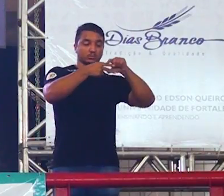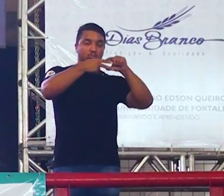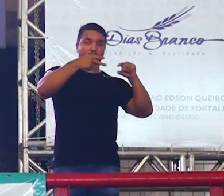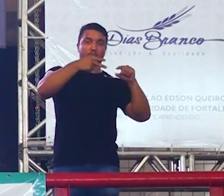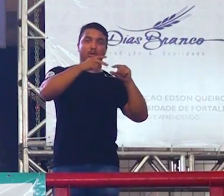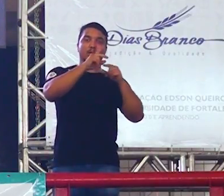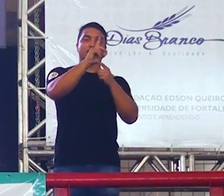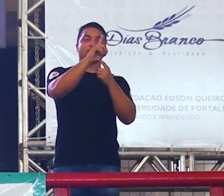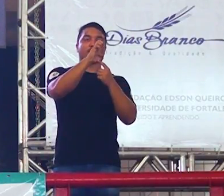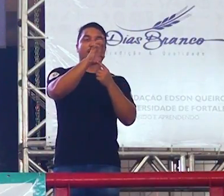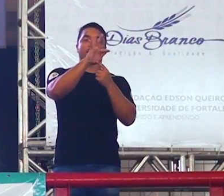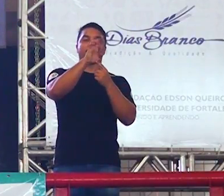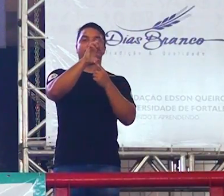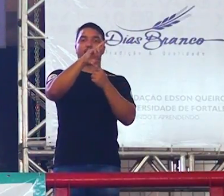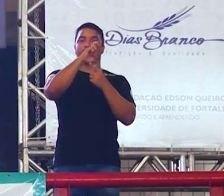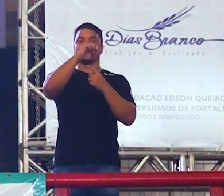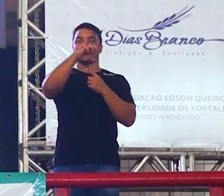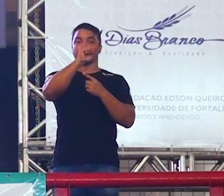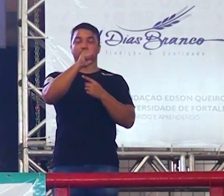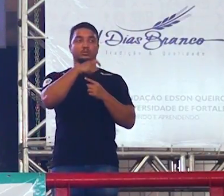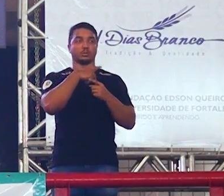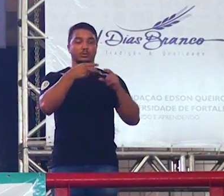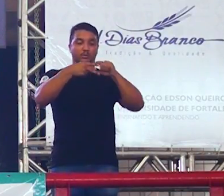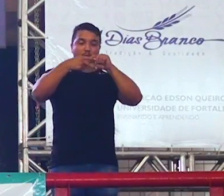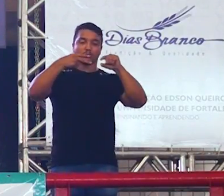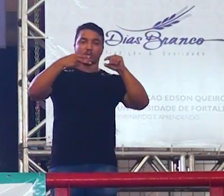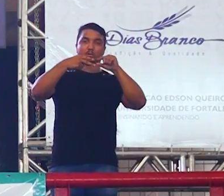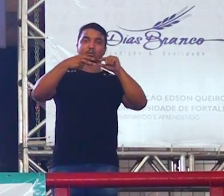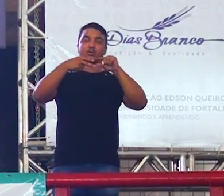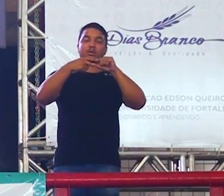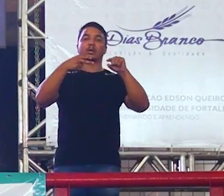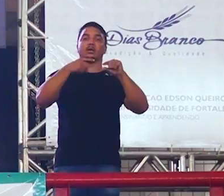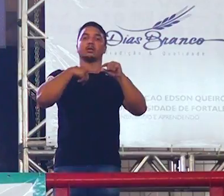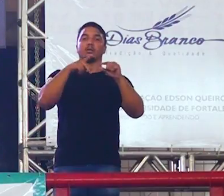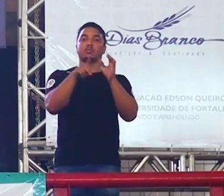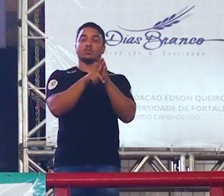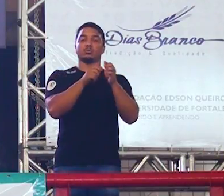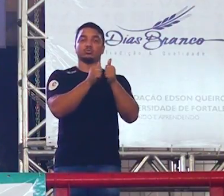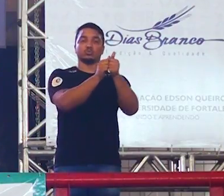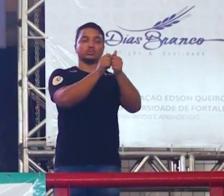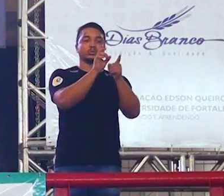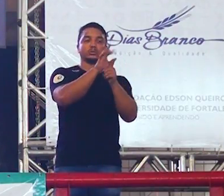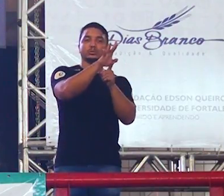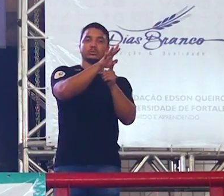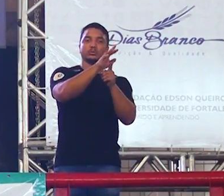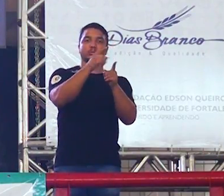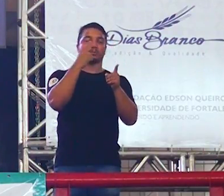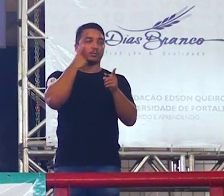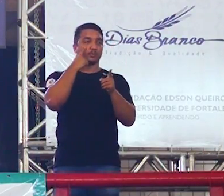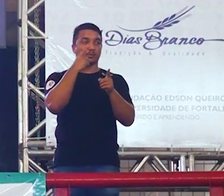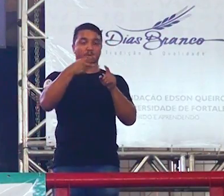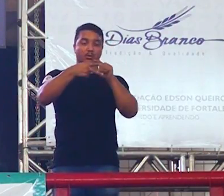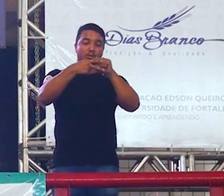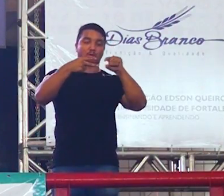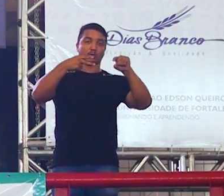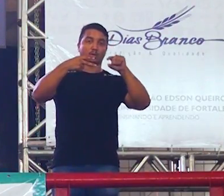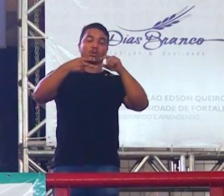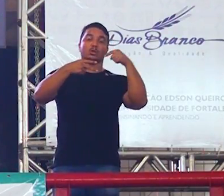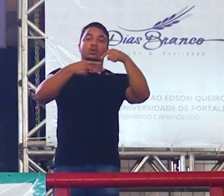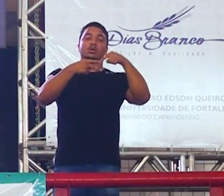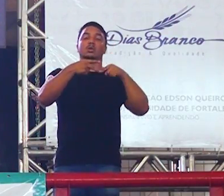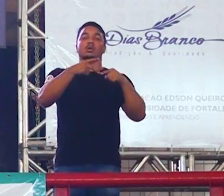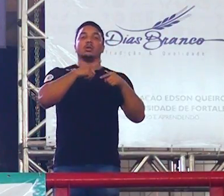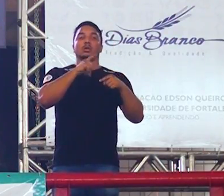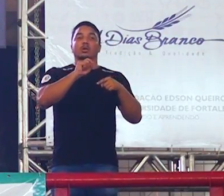para vocês, que é um par de tubos que vai conduzir o gameta masculino ao ducto ejaculatório. Esses ductos